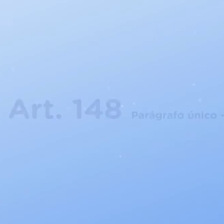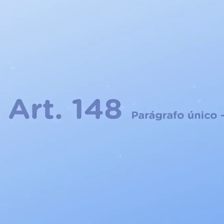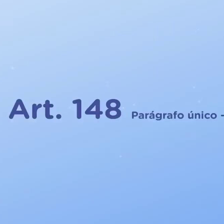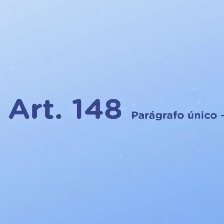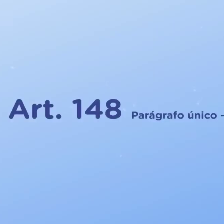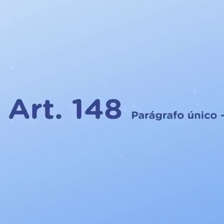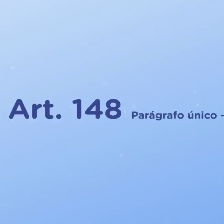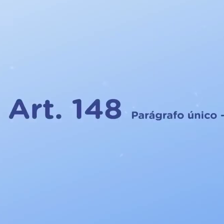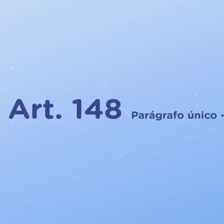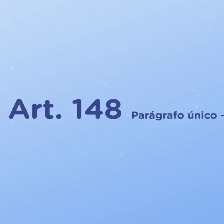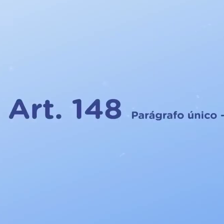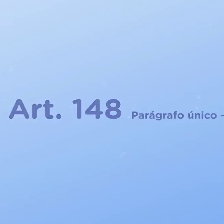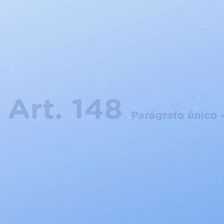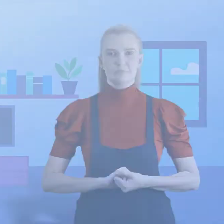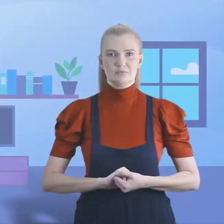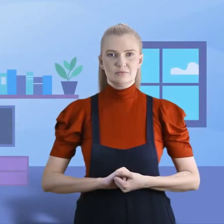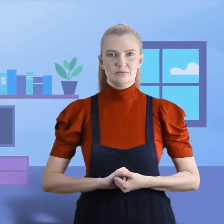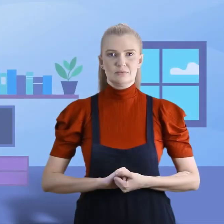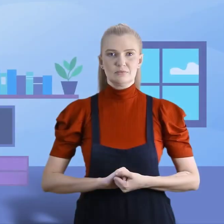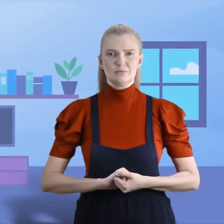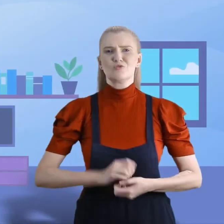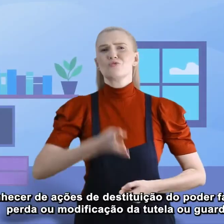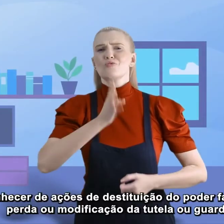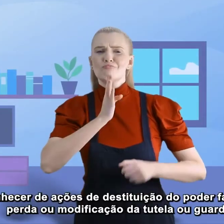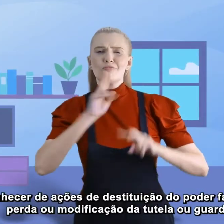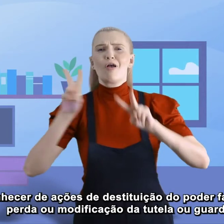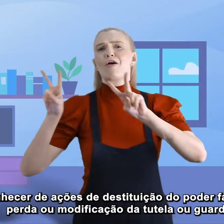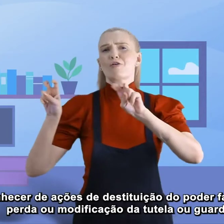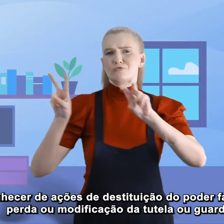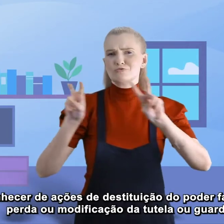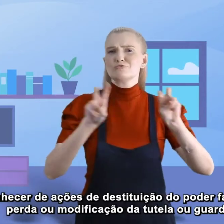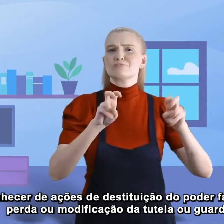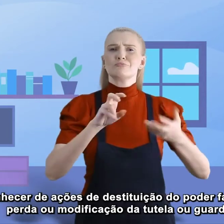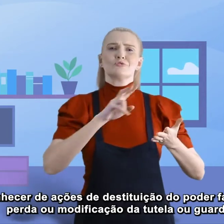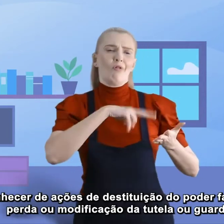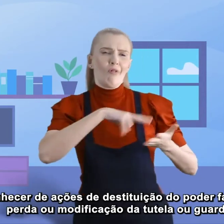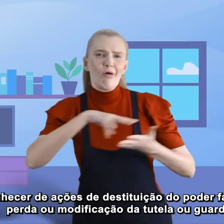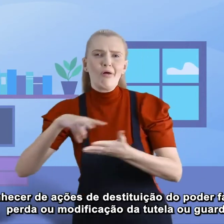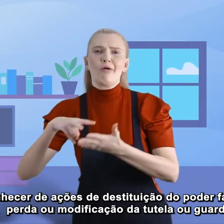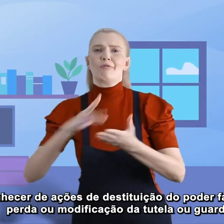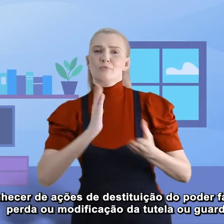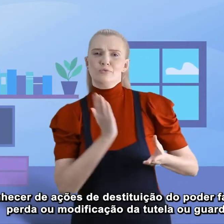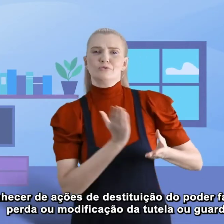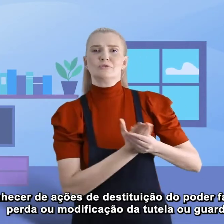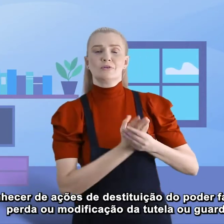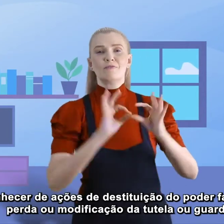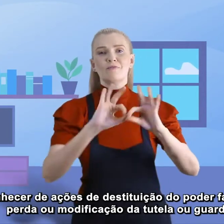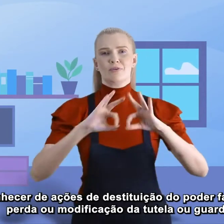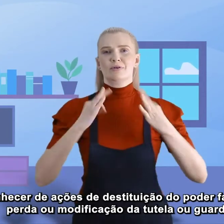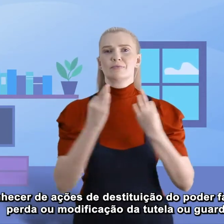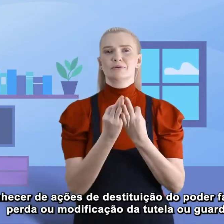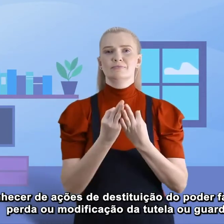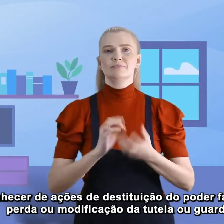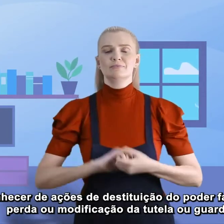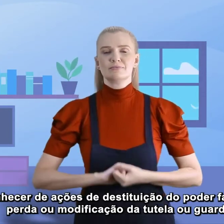Artigo 148, parágrafo único B, conhecer de ações de destituição do poder familiar,